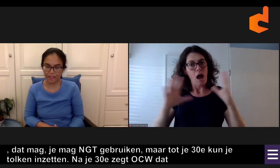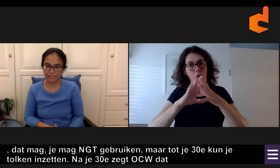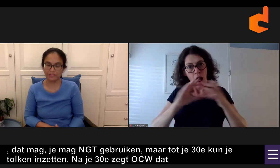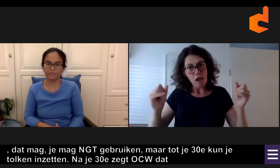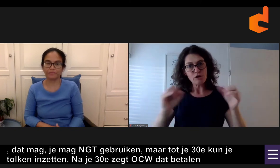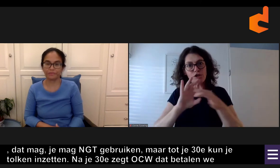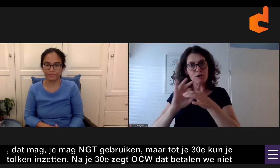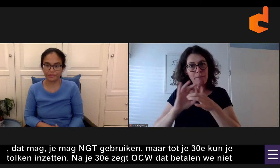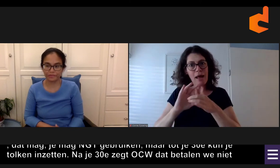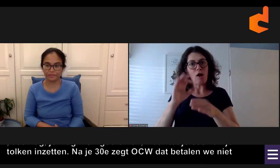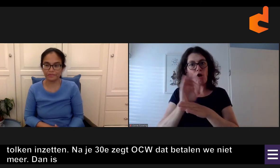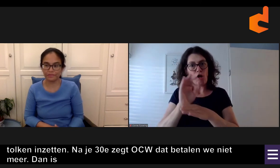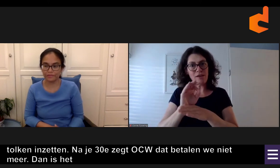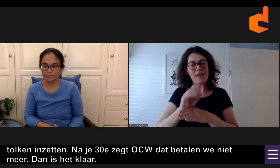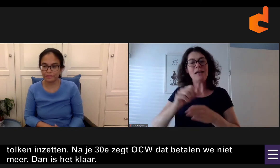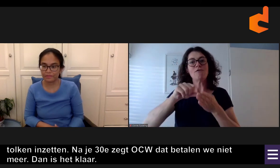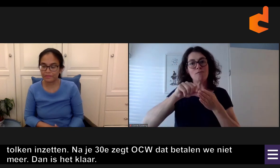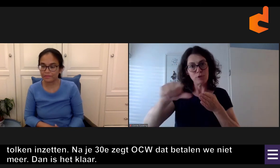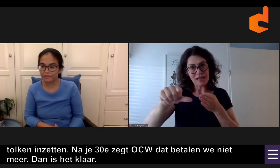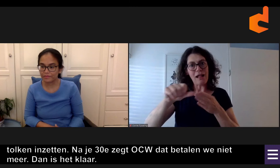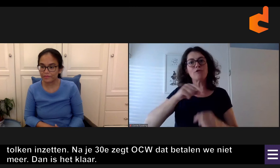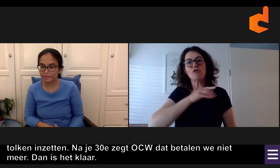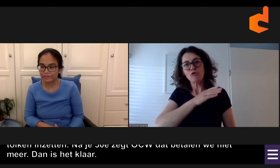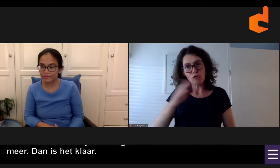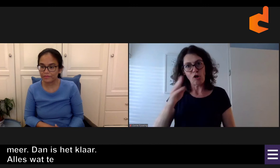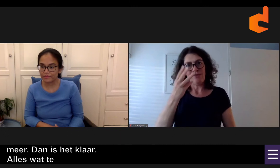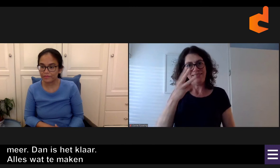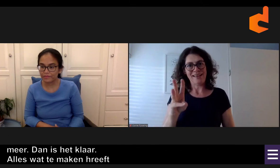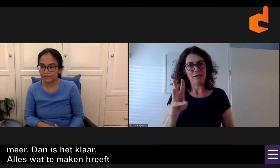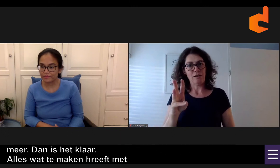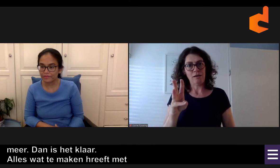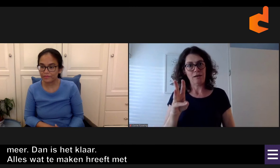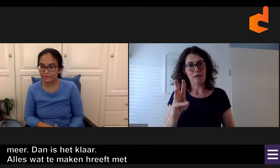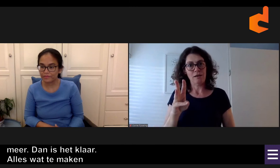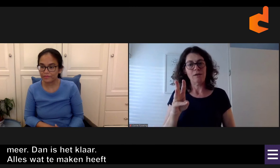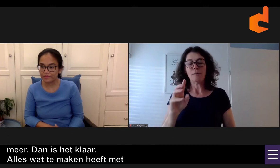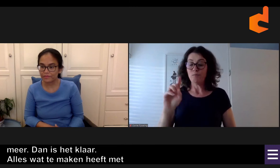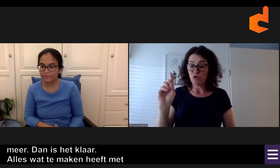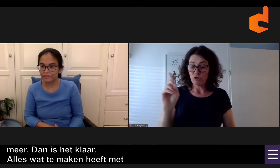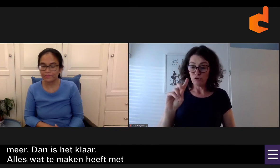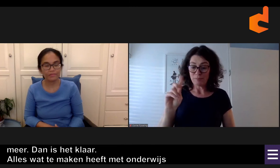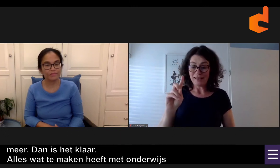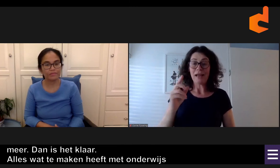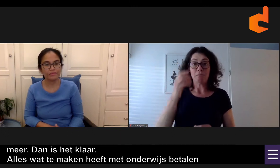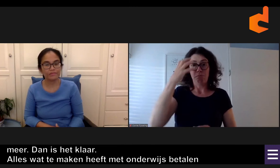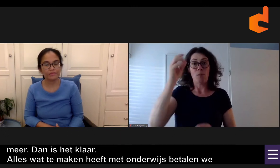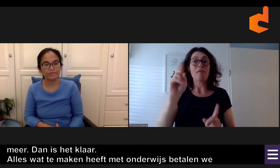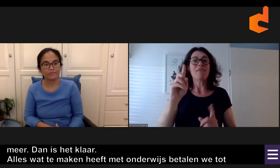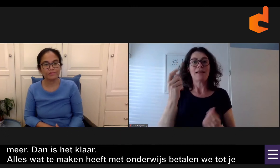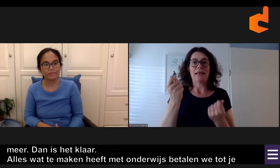het klaar. Alles wat te maken heeft met onderwijs betalen we totdat je 30 jaar bent.